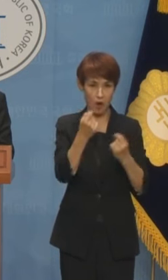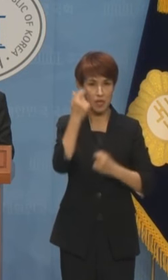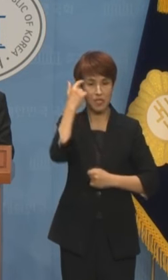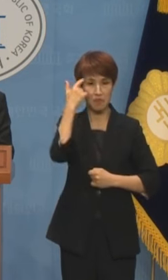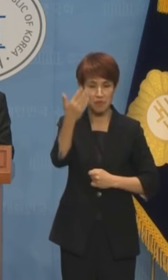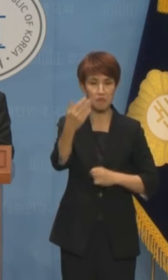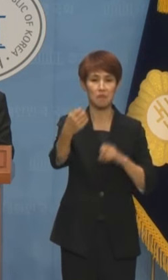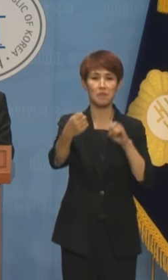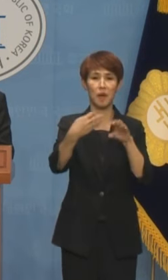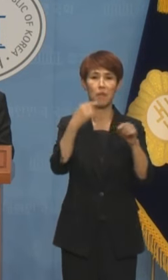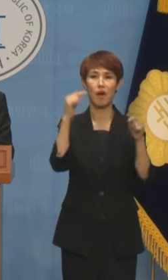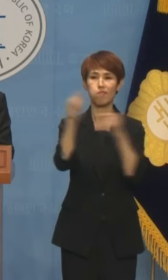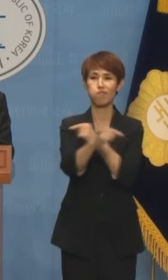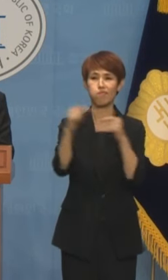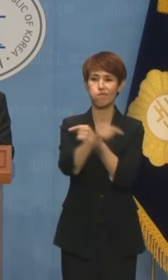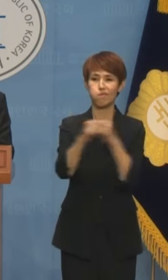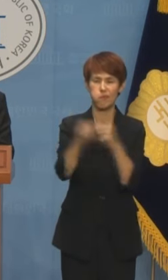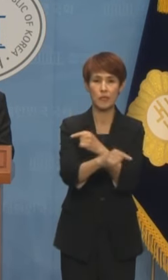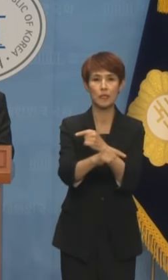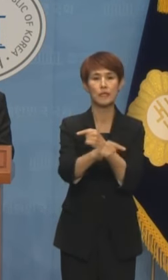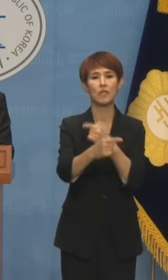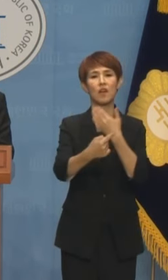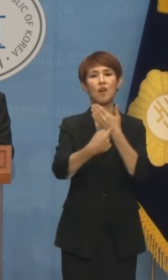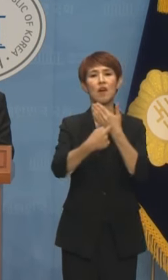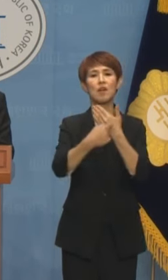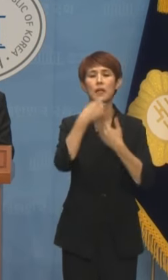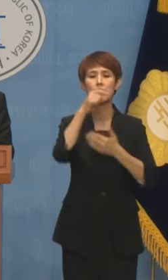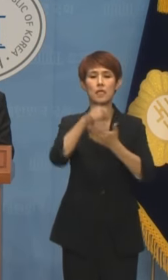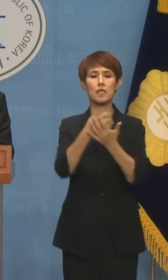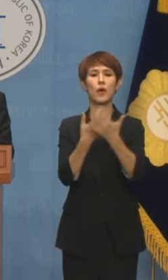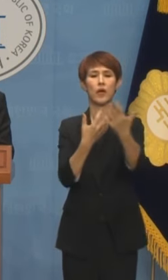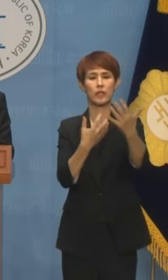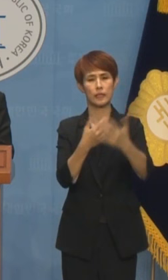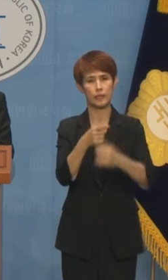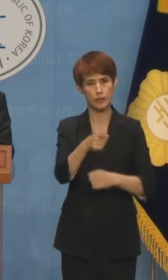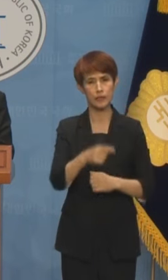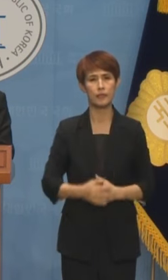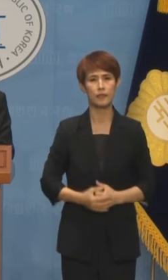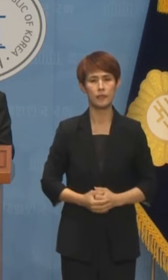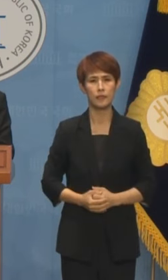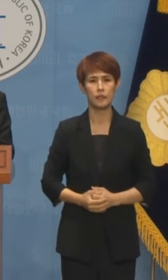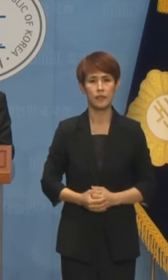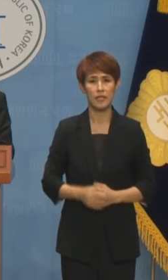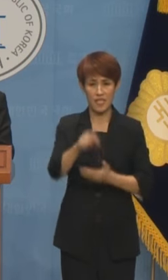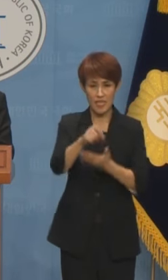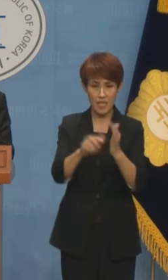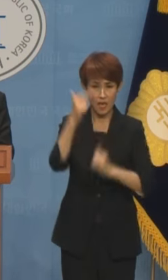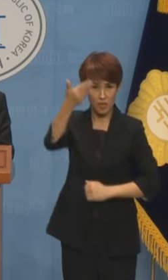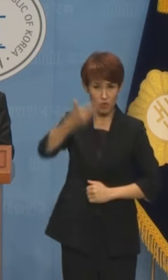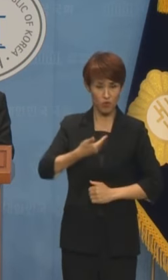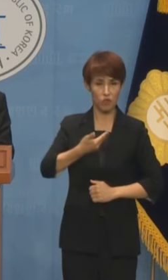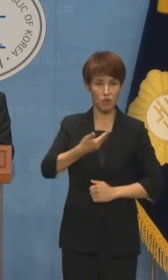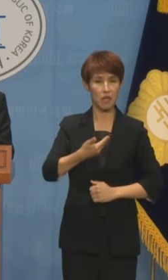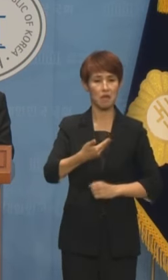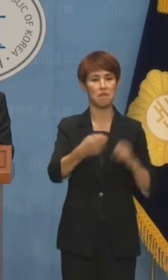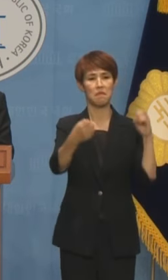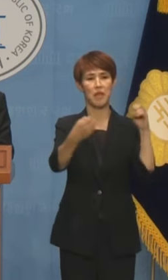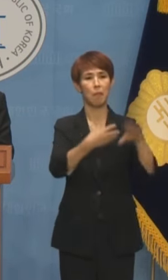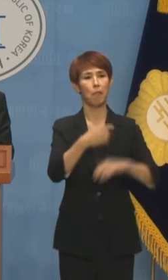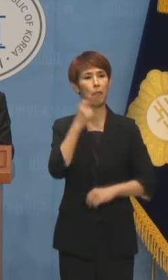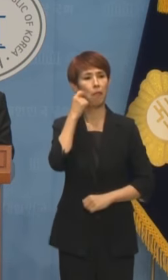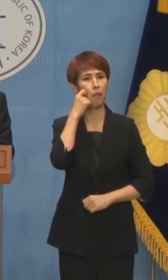핵심에서 겉도는 답변만 오가는 무늬만 기자회견이었습니다. 기자들의 질문에 답변 하나 제대로